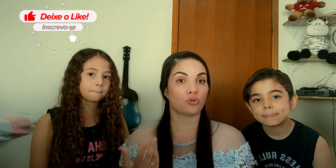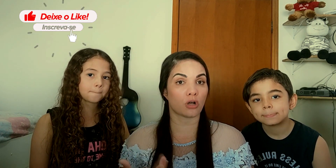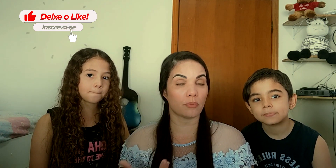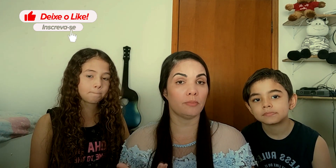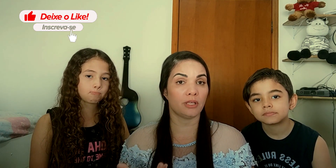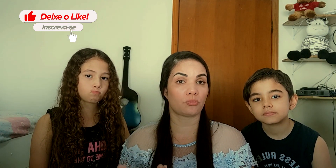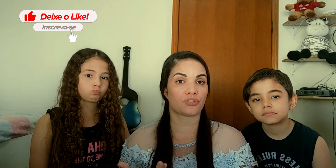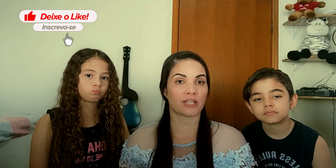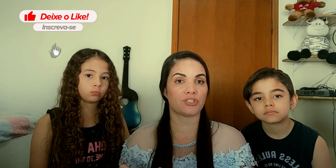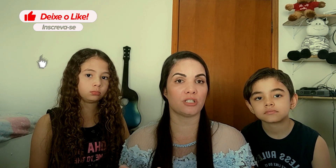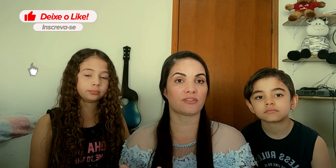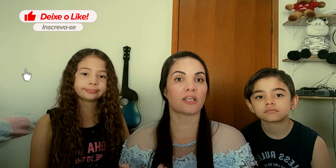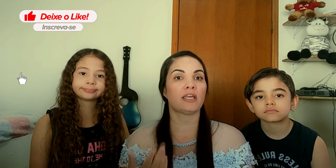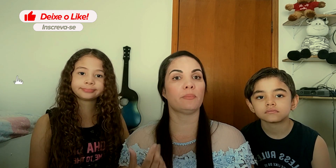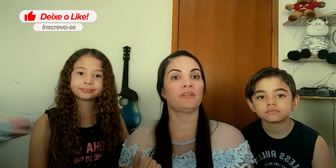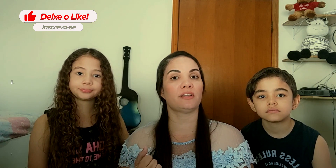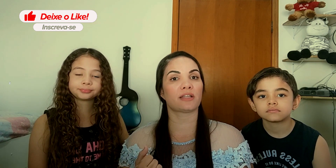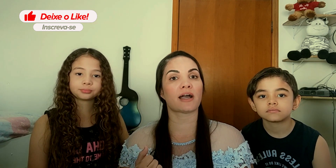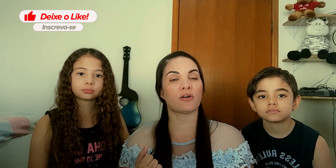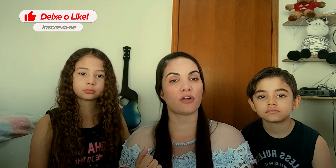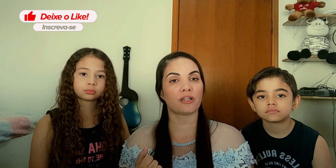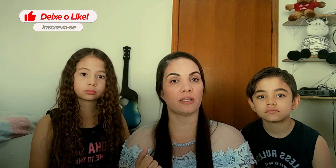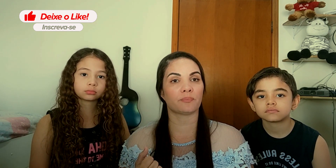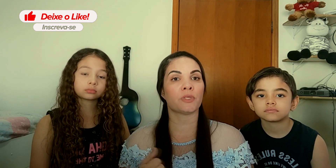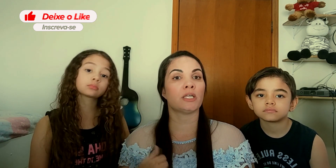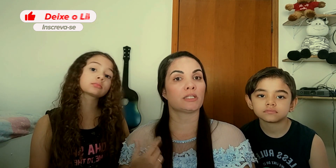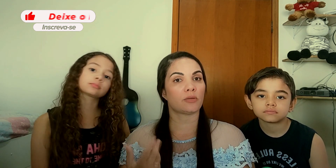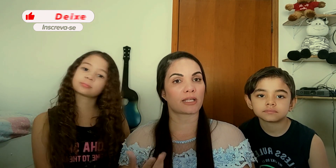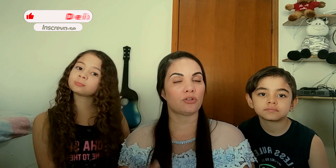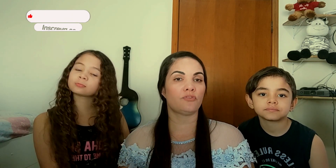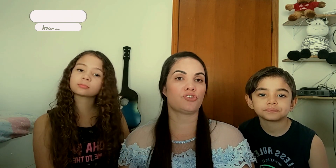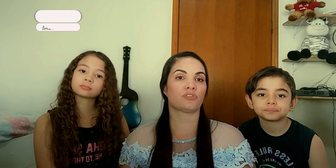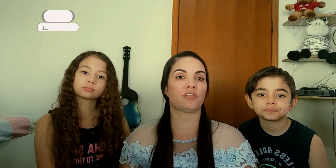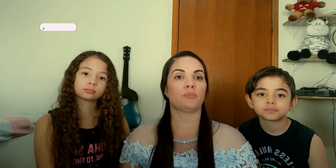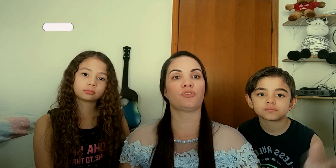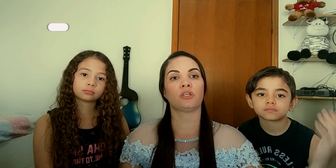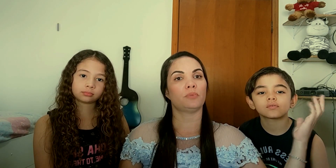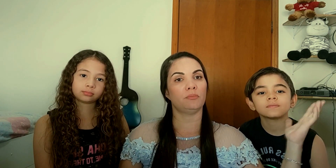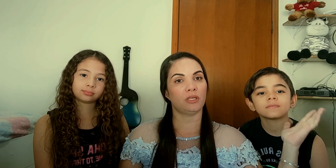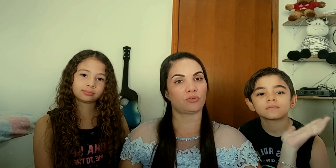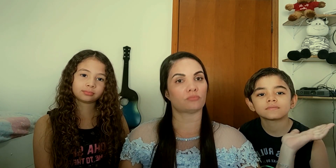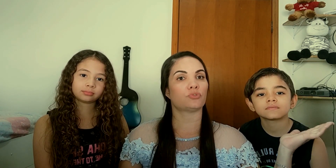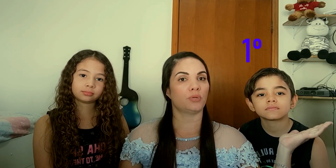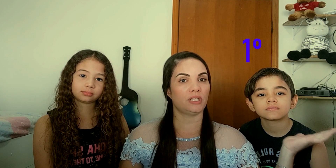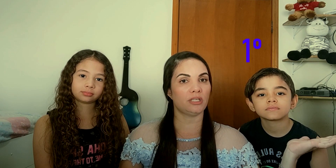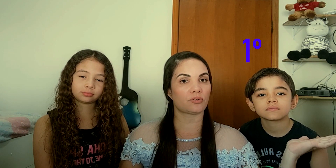nome mesmo já diz, representa a ordem. Então, aqui no vídeo nós temos primeiro o Henrico,